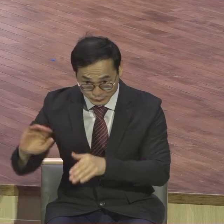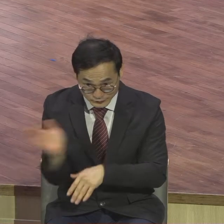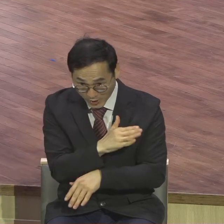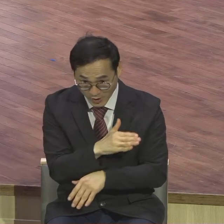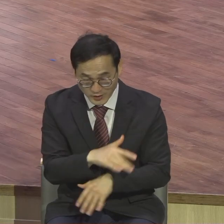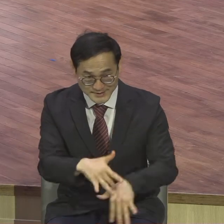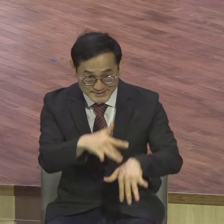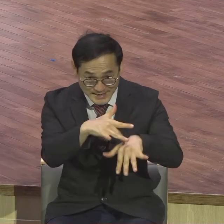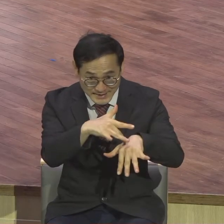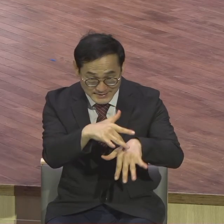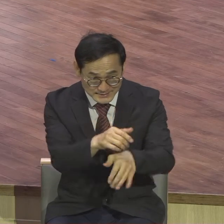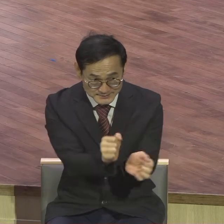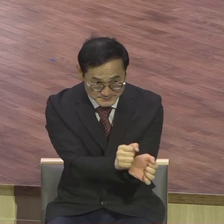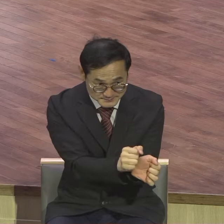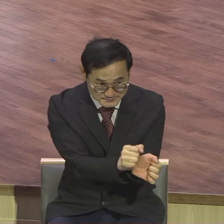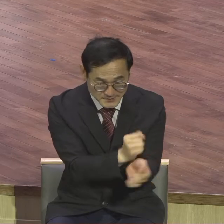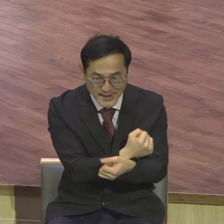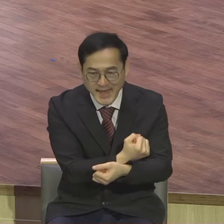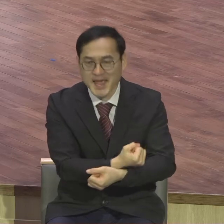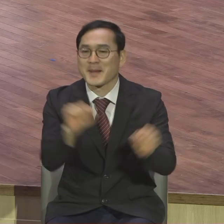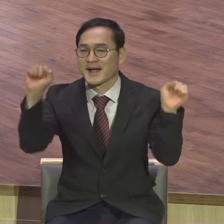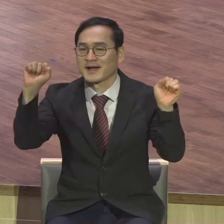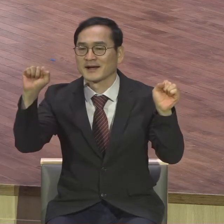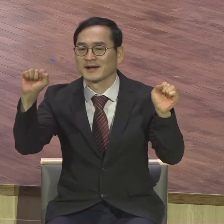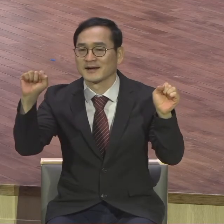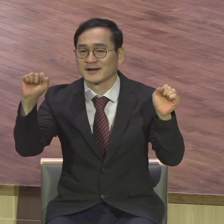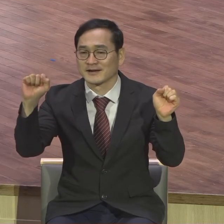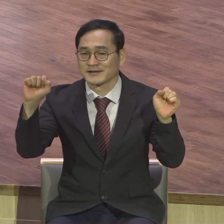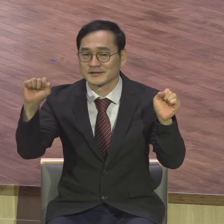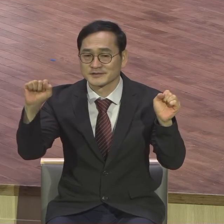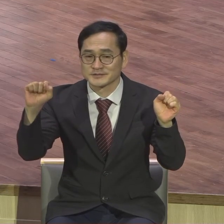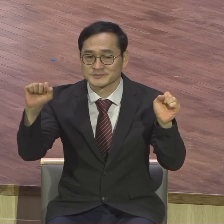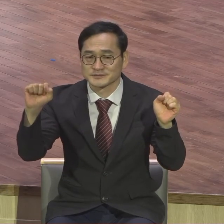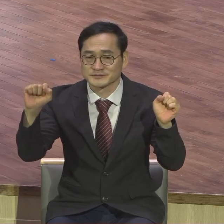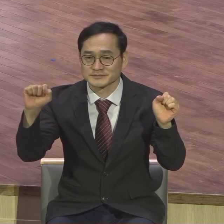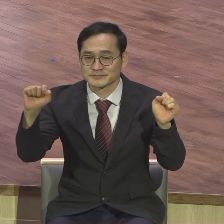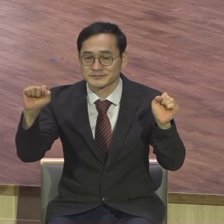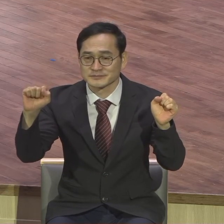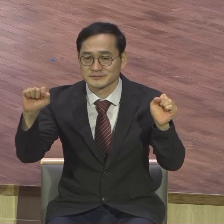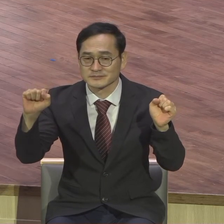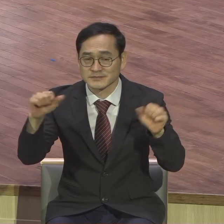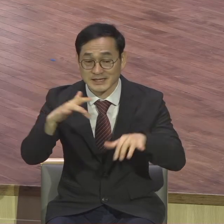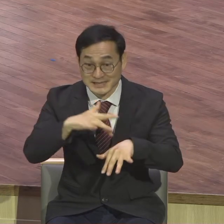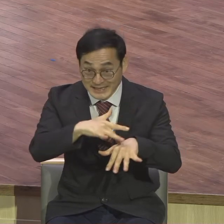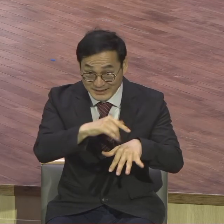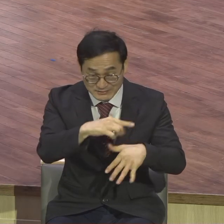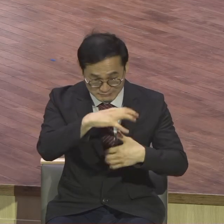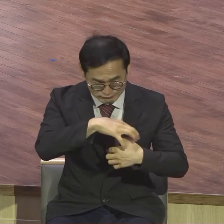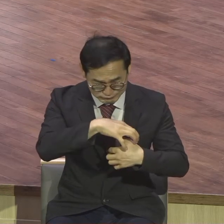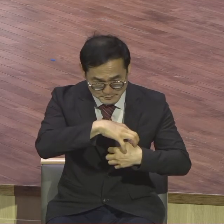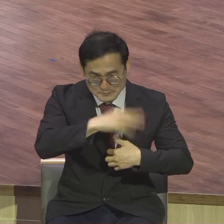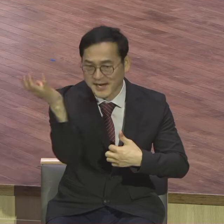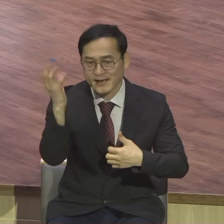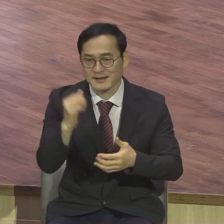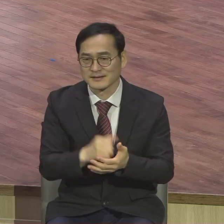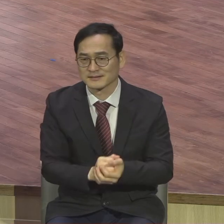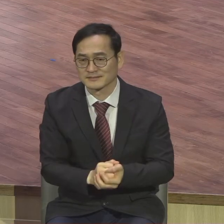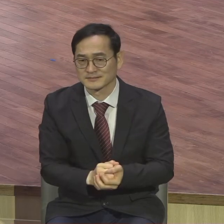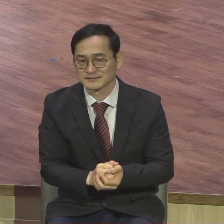사단에게서 완전히 해방된 것이다. 사단에게서 빠져나온 거예요. 사단과 상관이